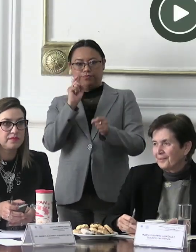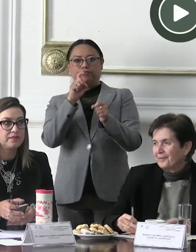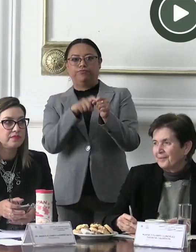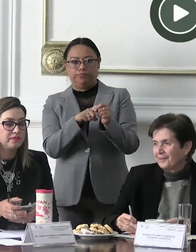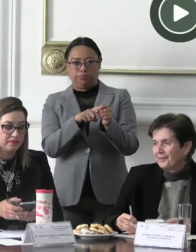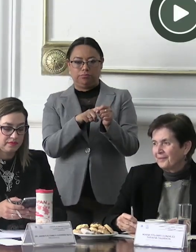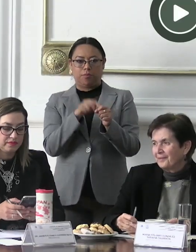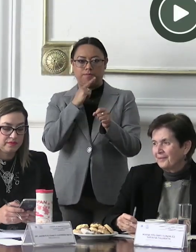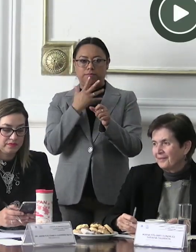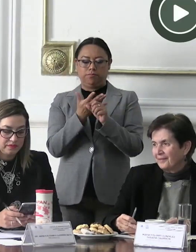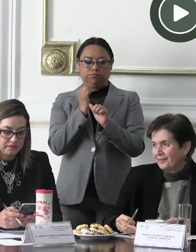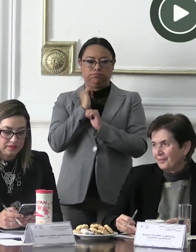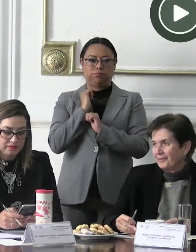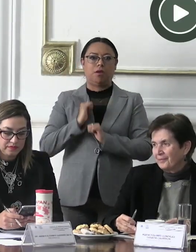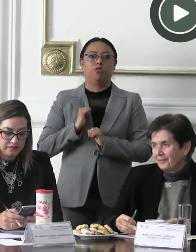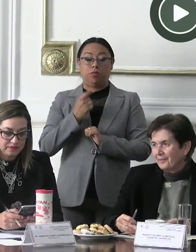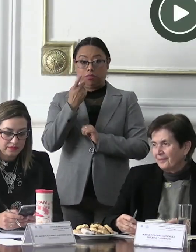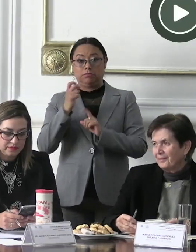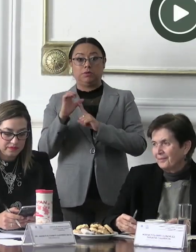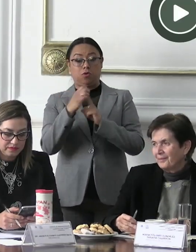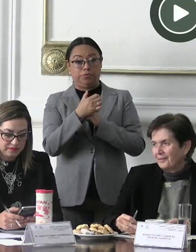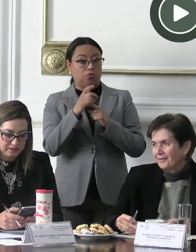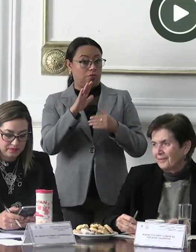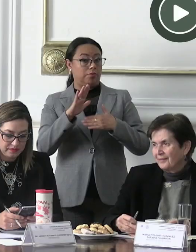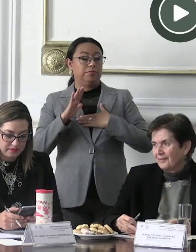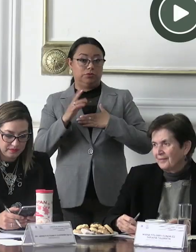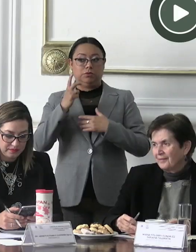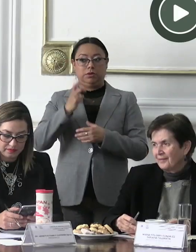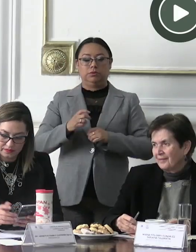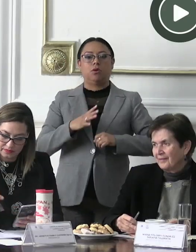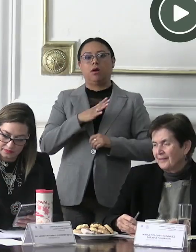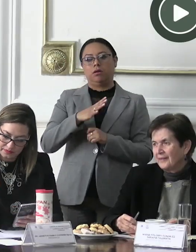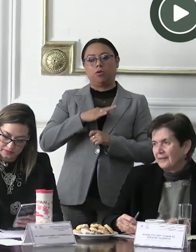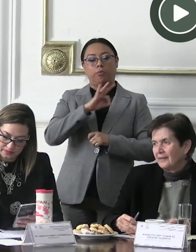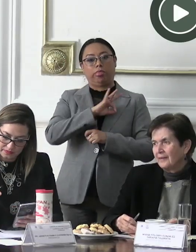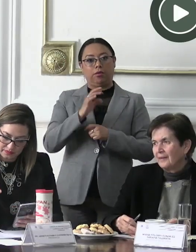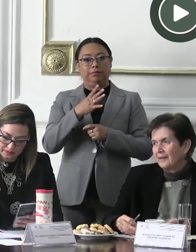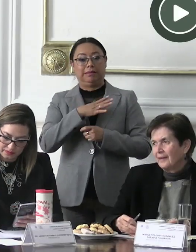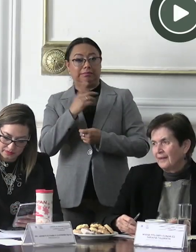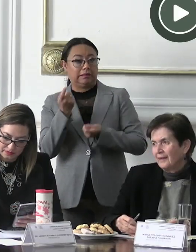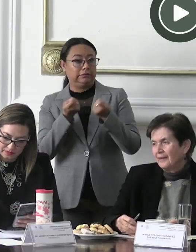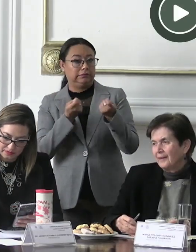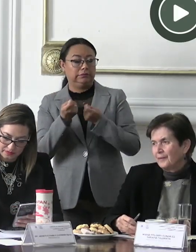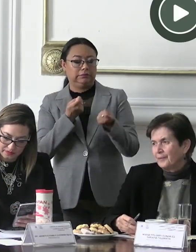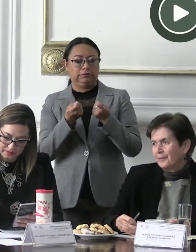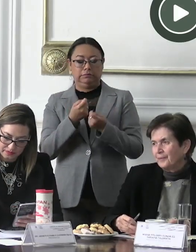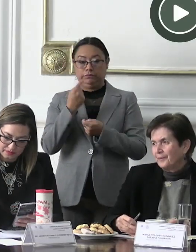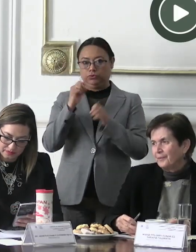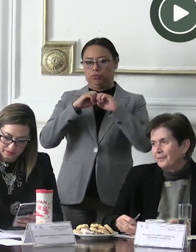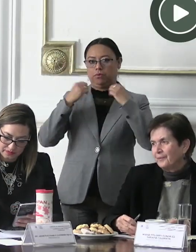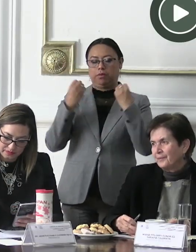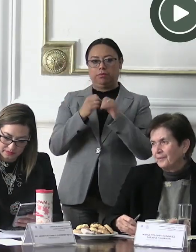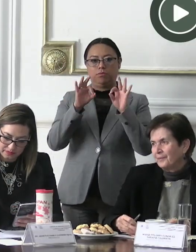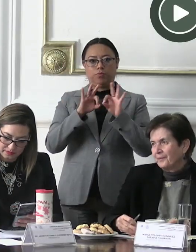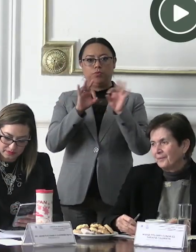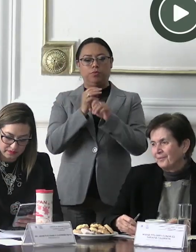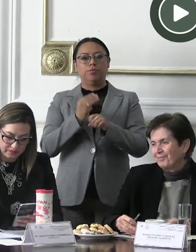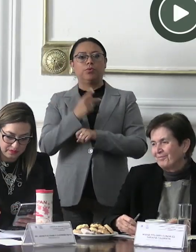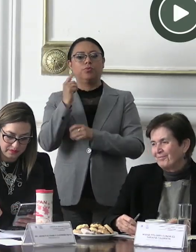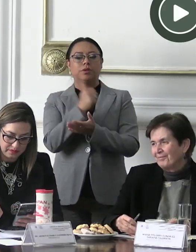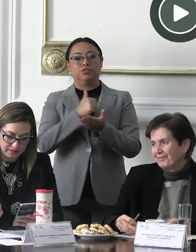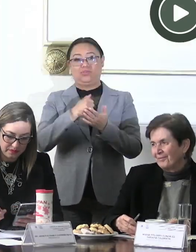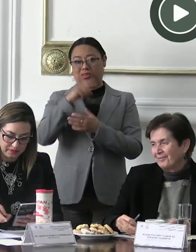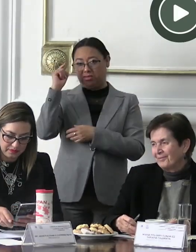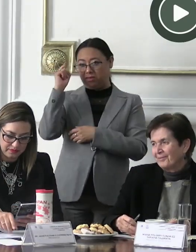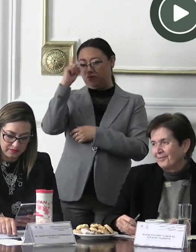de la comisión y el compromiso que ello implica. Tomar la conducción de un organismo garante en una ciudad tan viva,